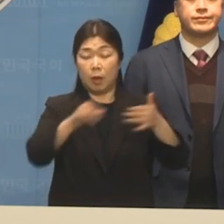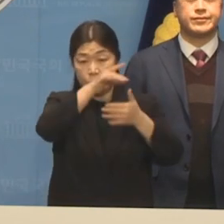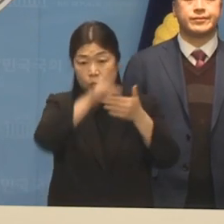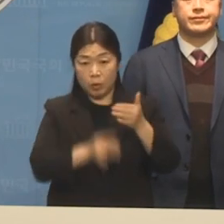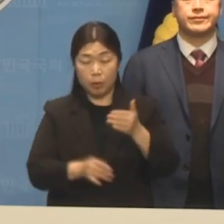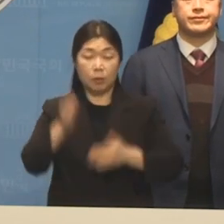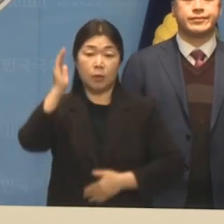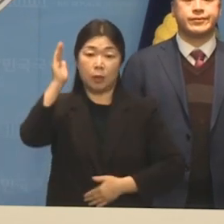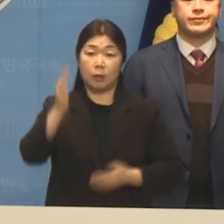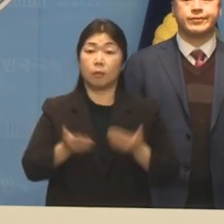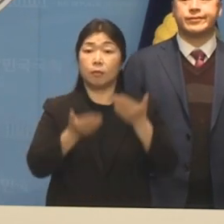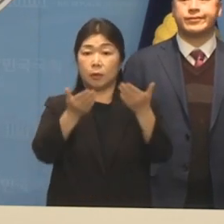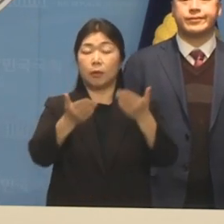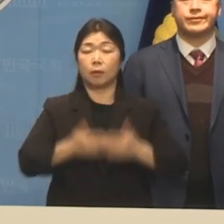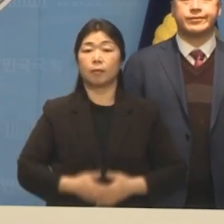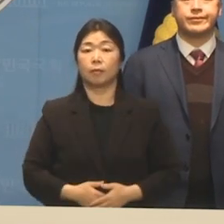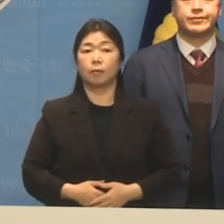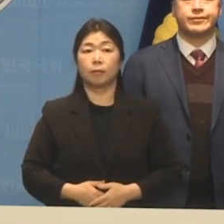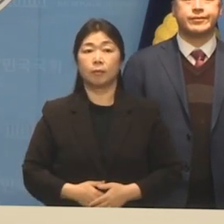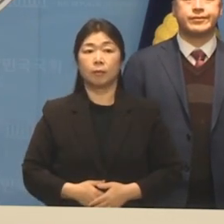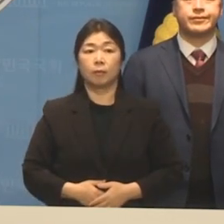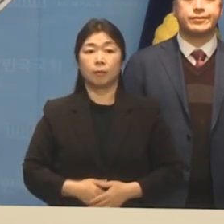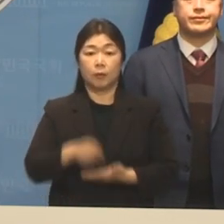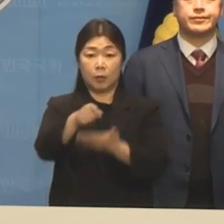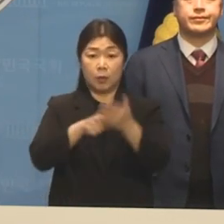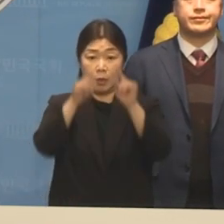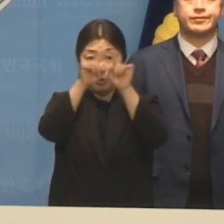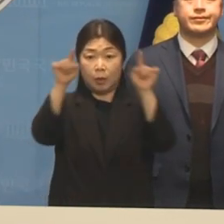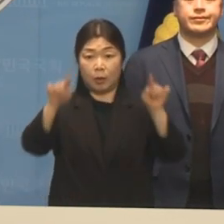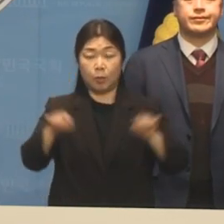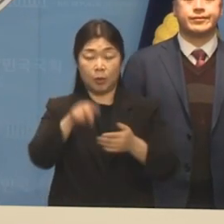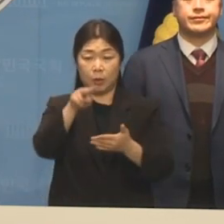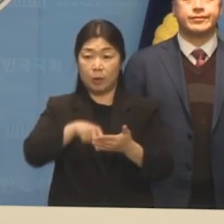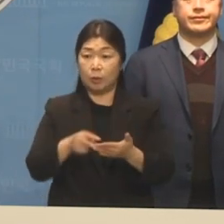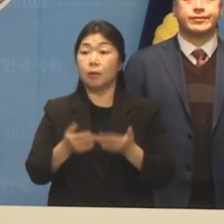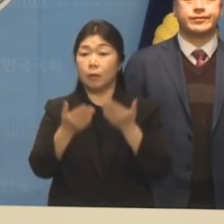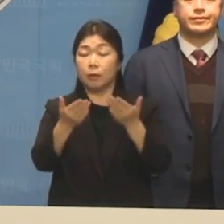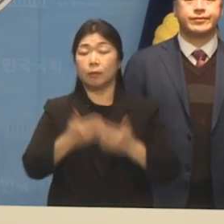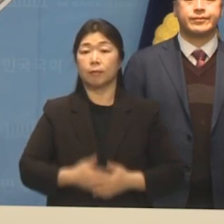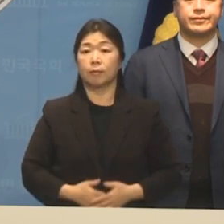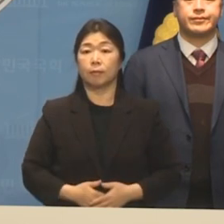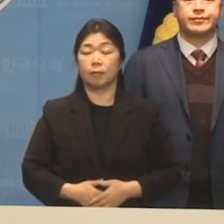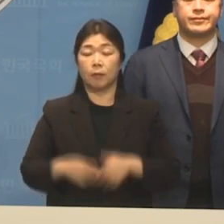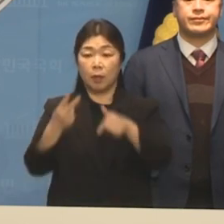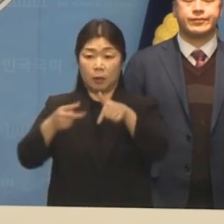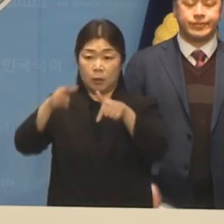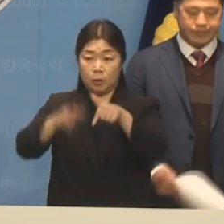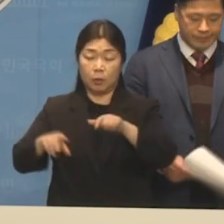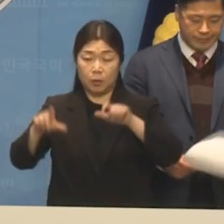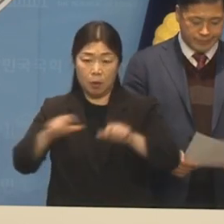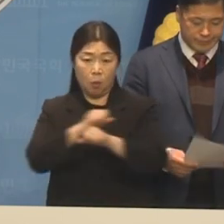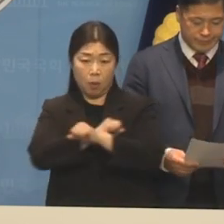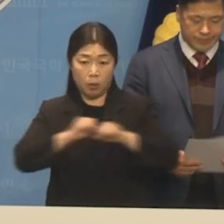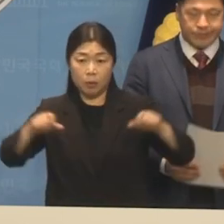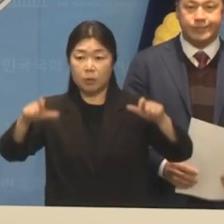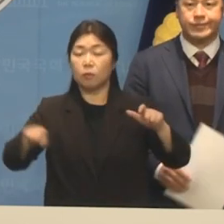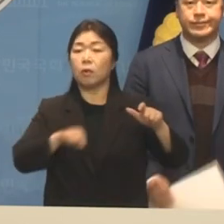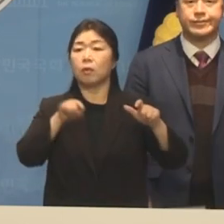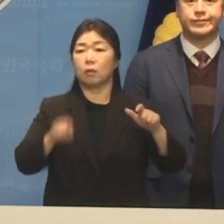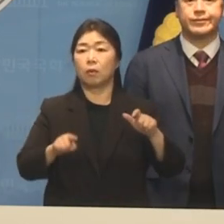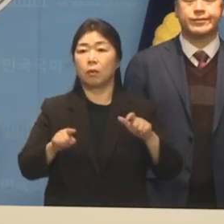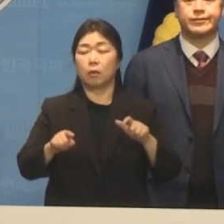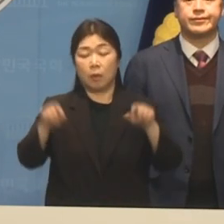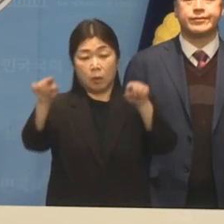돌아가면서 기자 회견문을 읽도록 하겠습니다 인천시는 광역시 중 인구로는 두